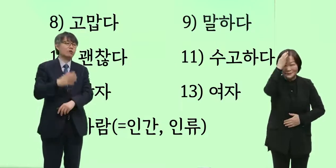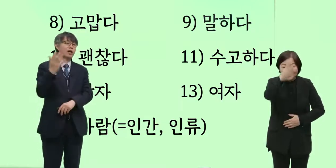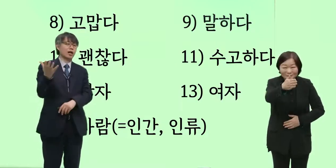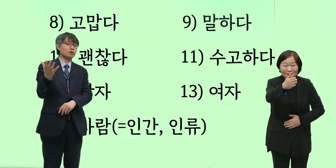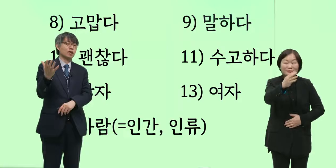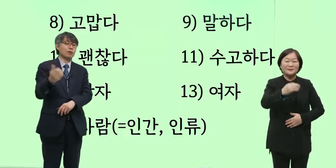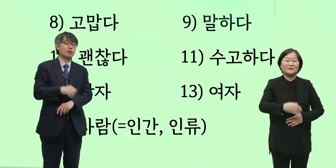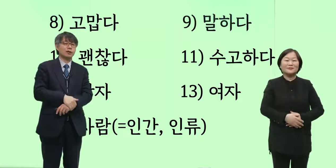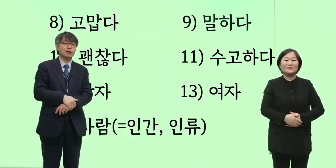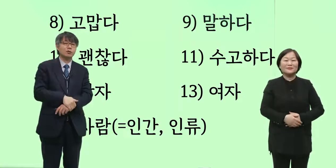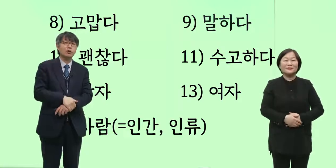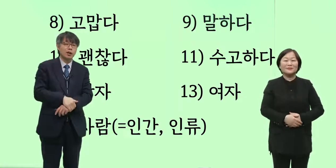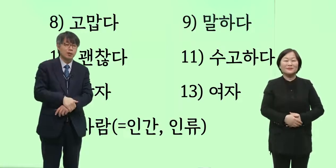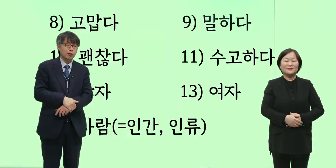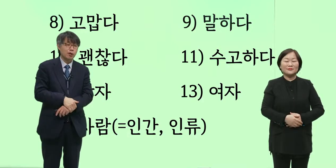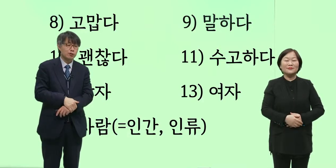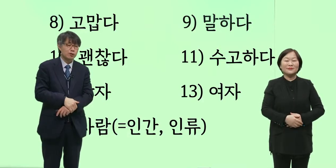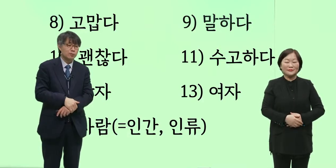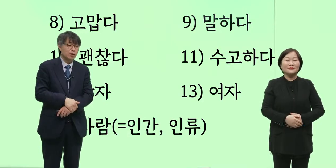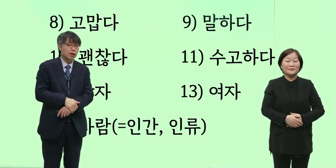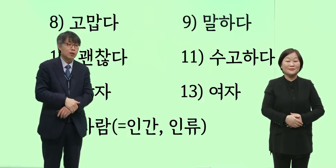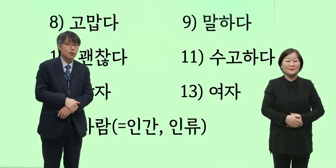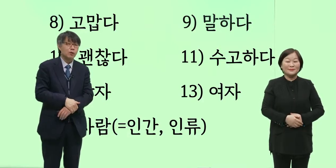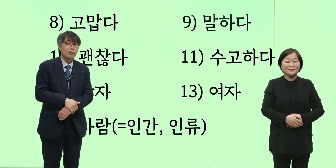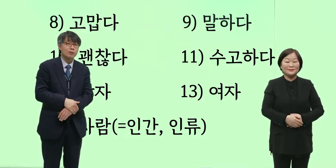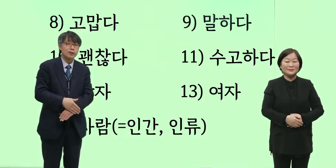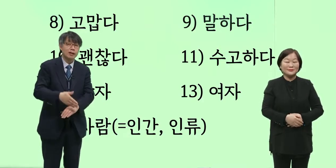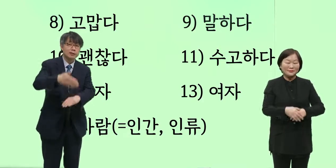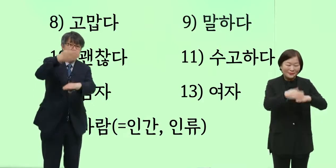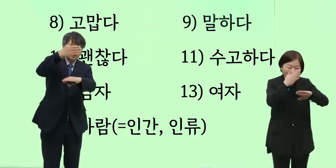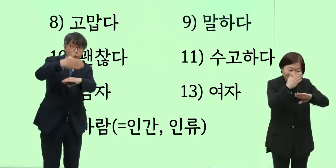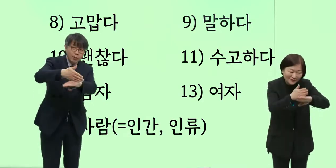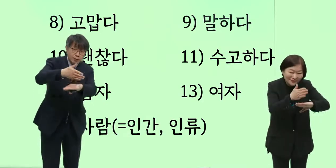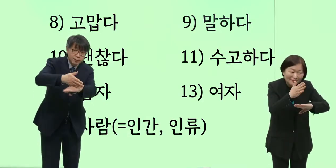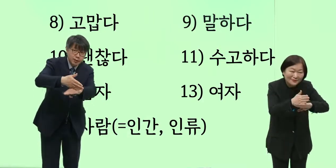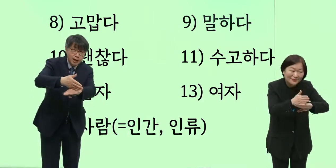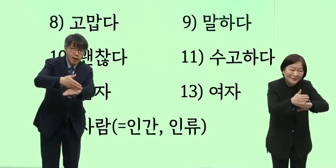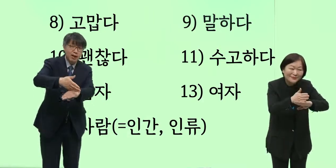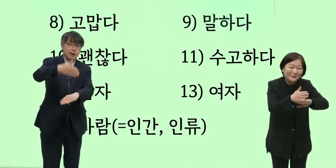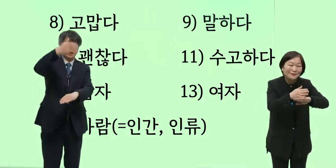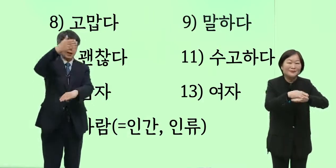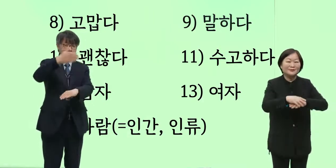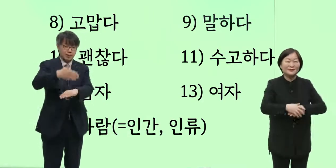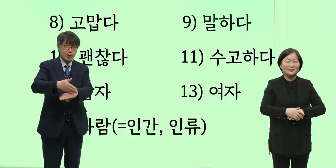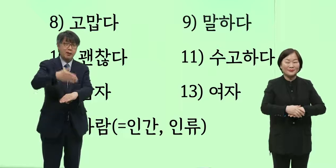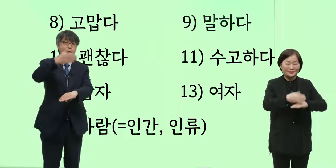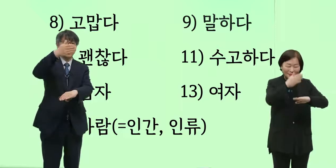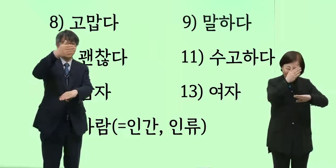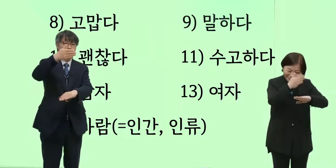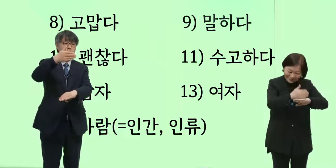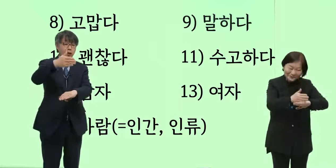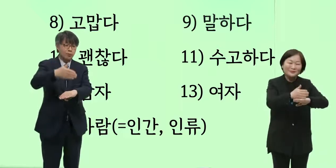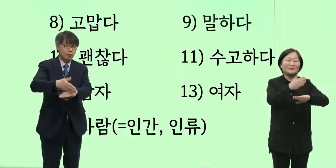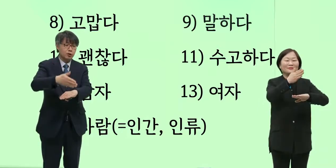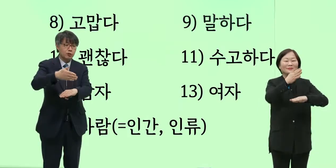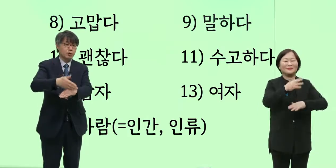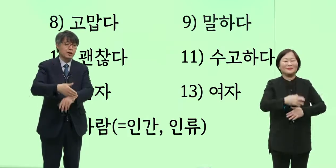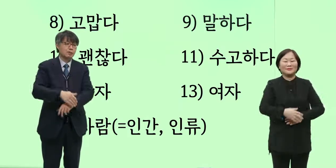가까운 사람하고 할 때는 그렇게 표현할 수도 있습니다. 근데 고맙습니다는 고맙습니다. 감사합니다. 이렇게 표현해 주시면